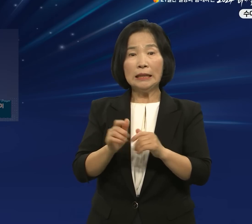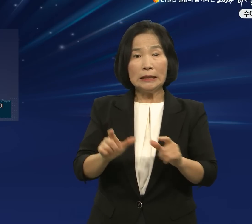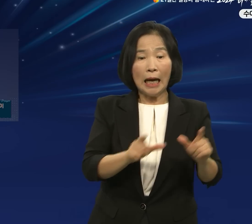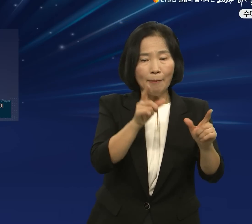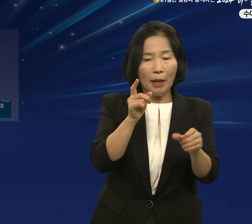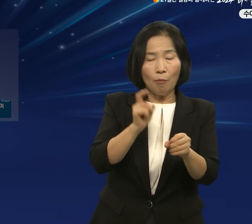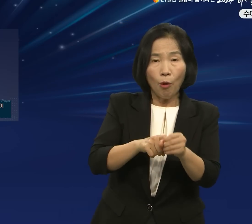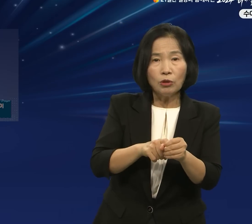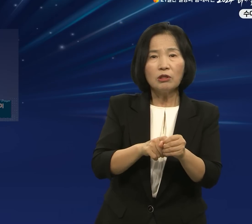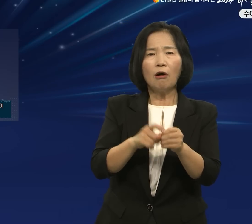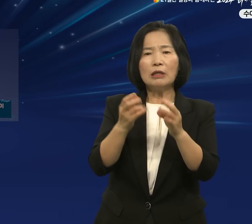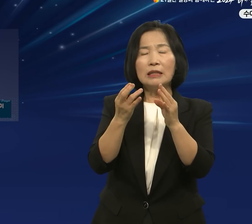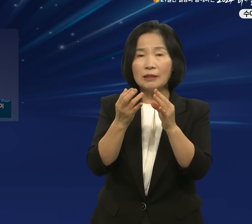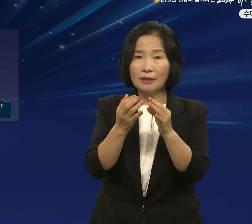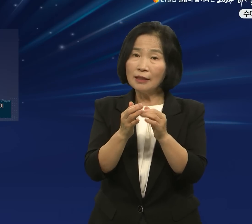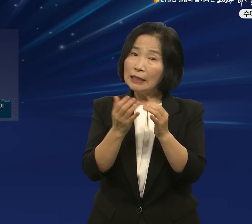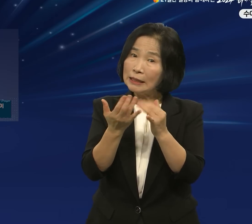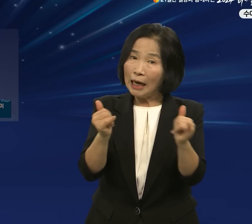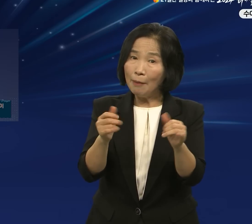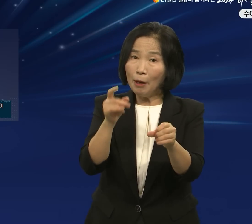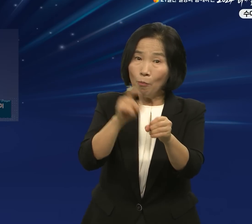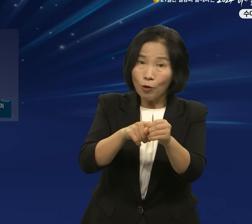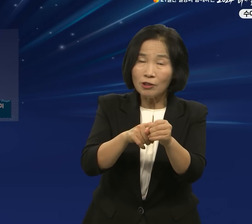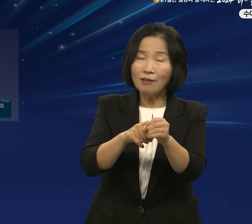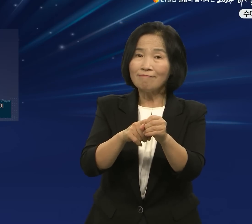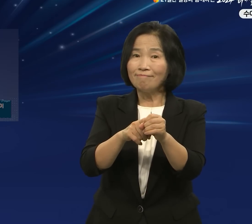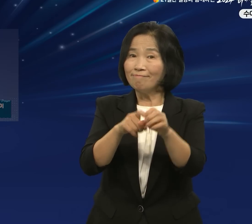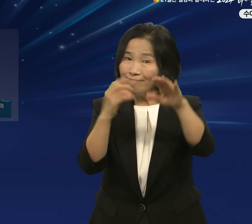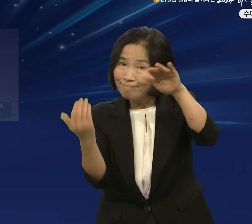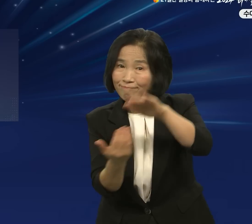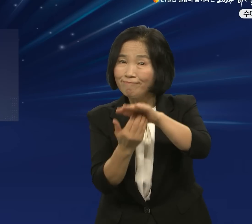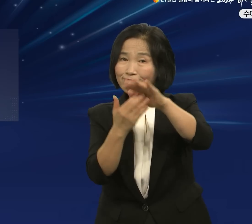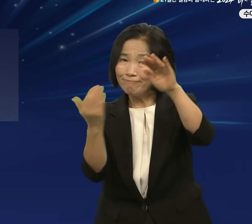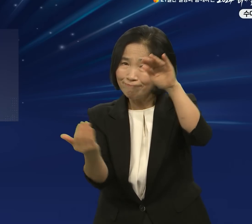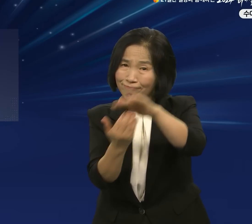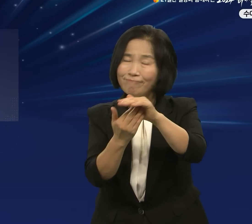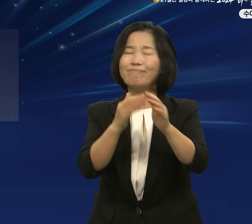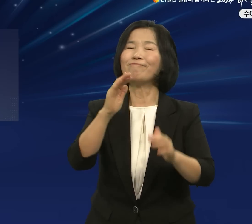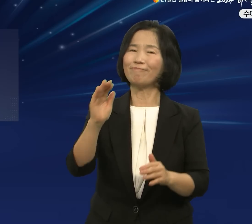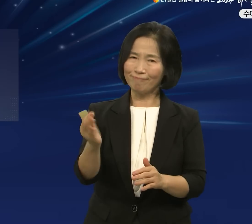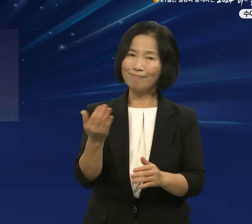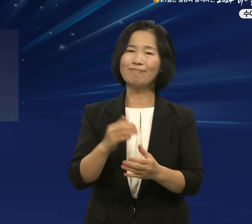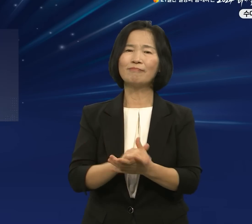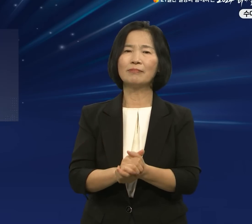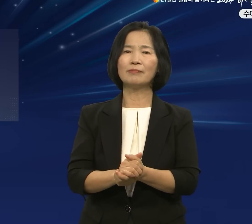사람의 목적이 완성되는 것입니다.